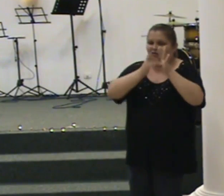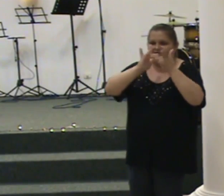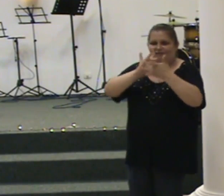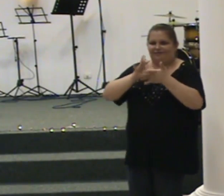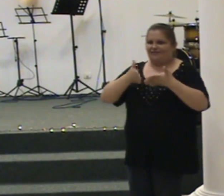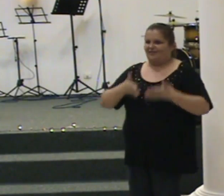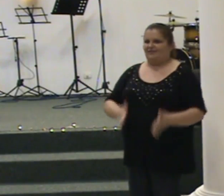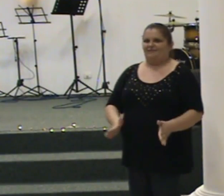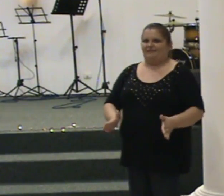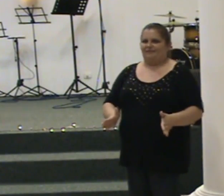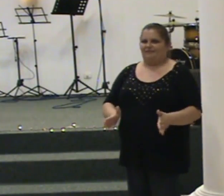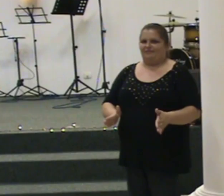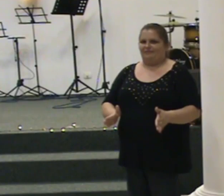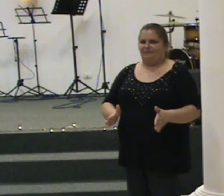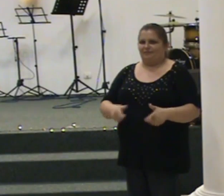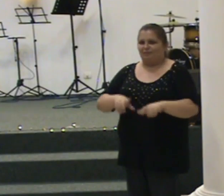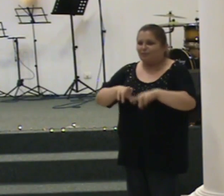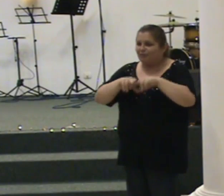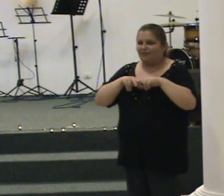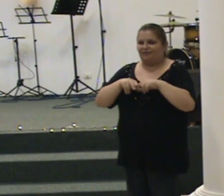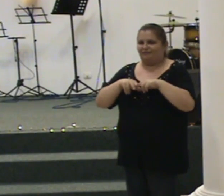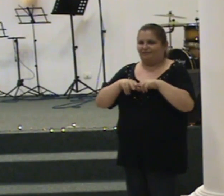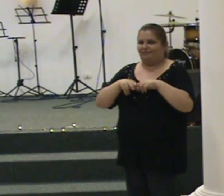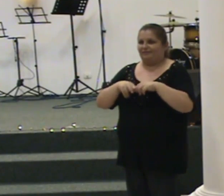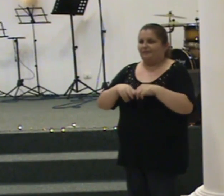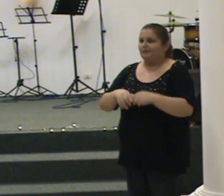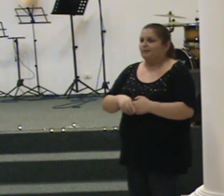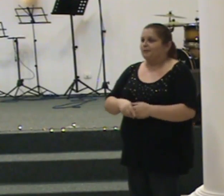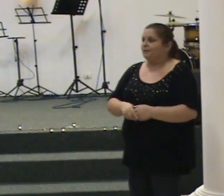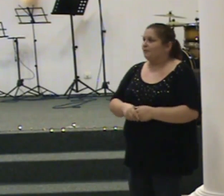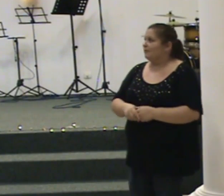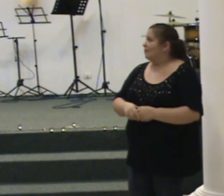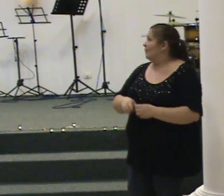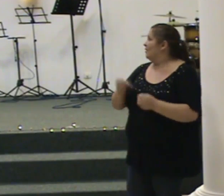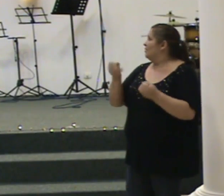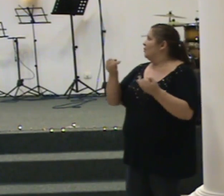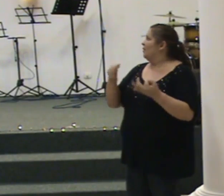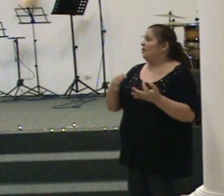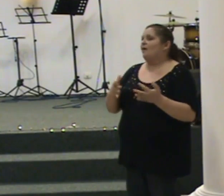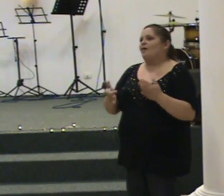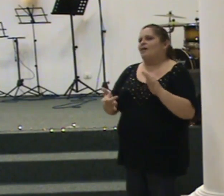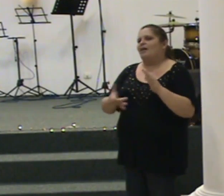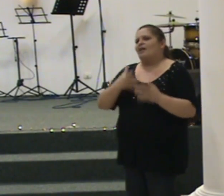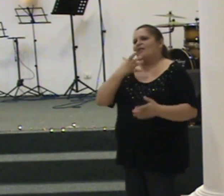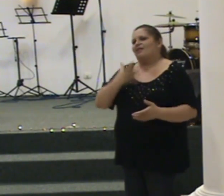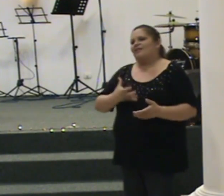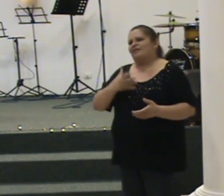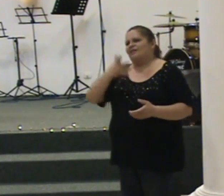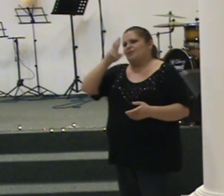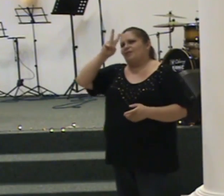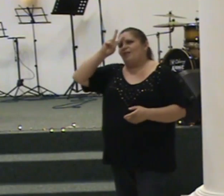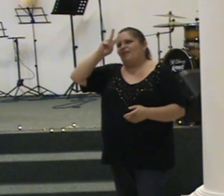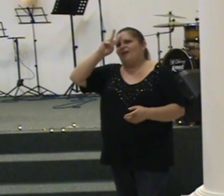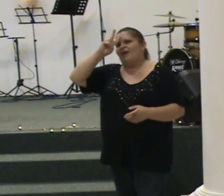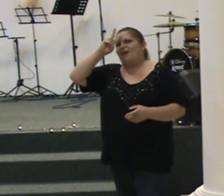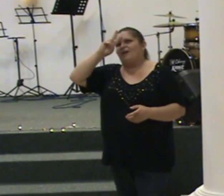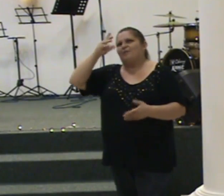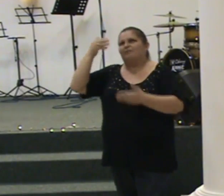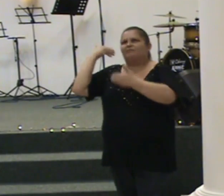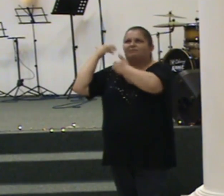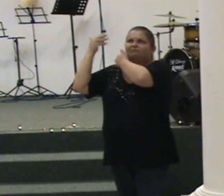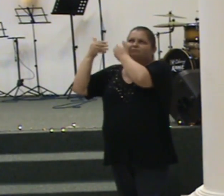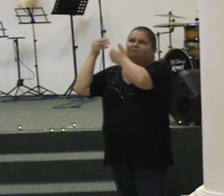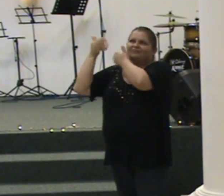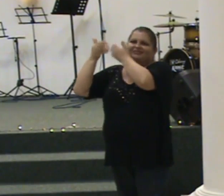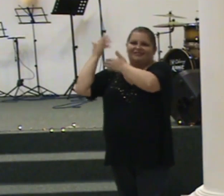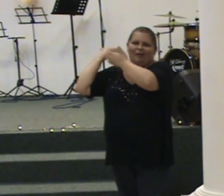nasceu. Então, por isso, quando nós falamos aqui do Natal, muitas pessoas lembram do Natal de